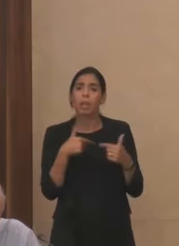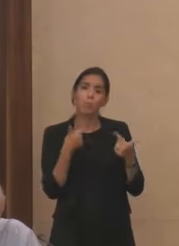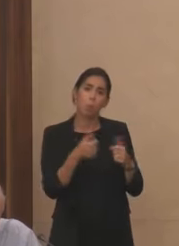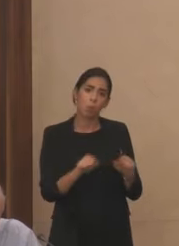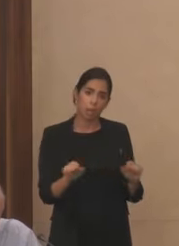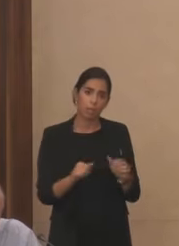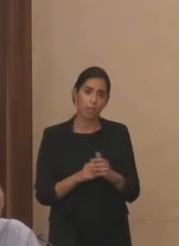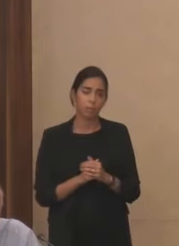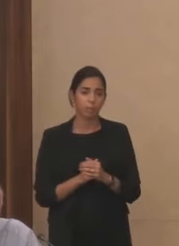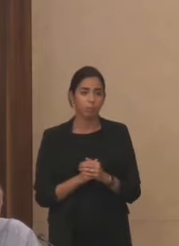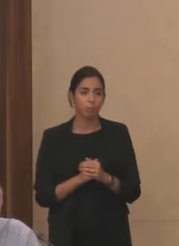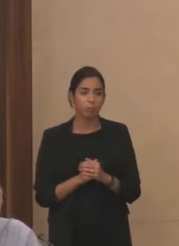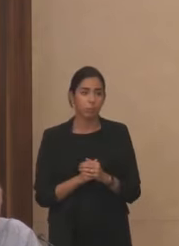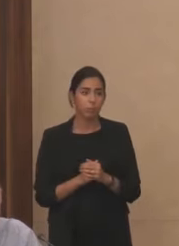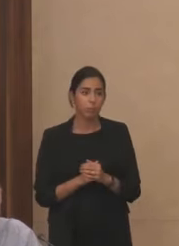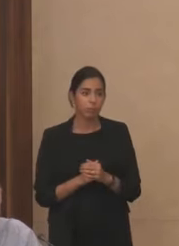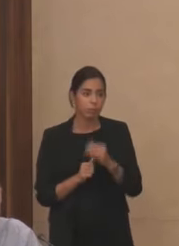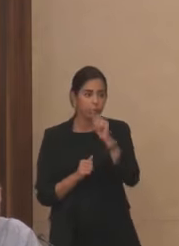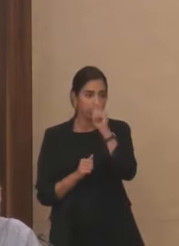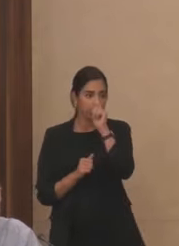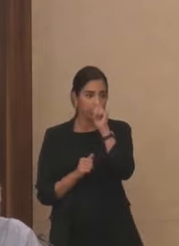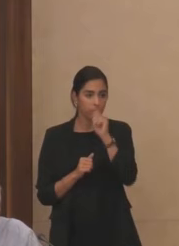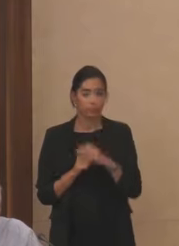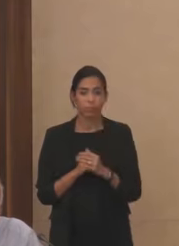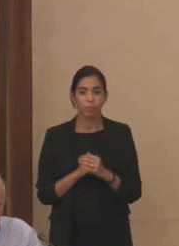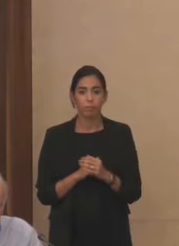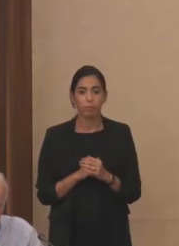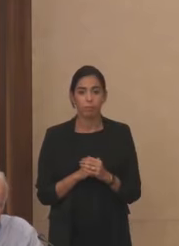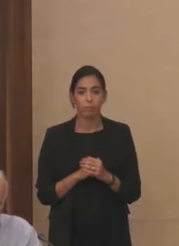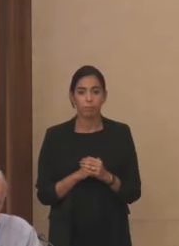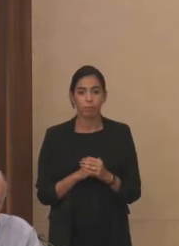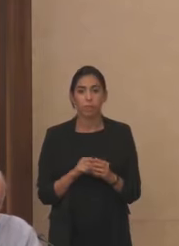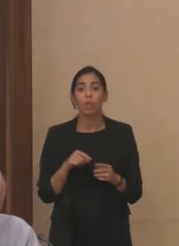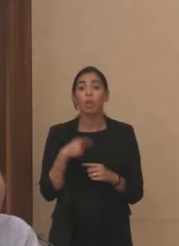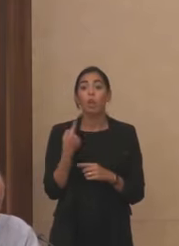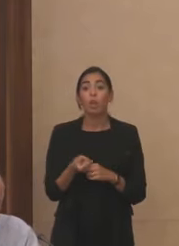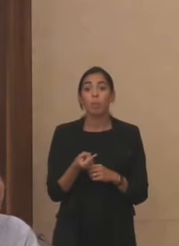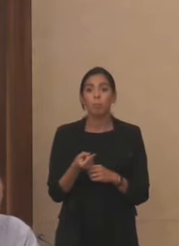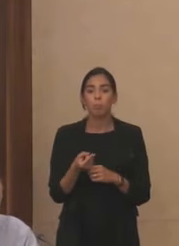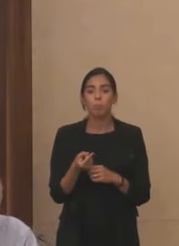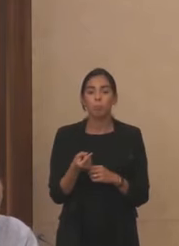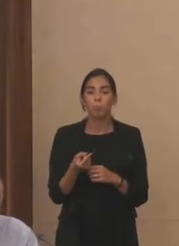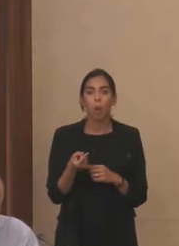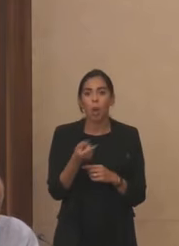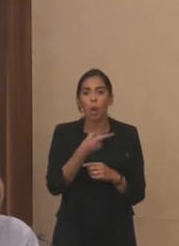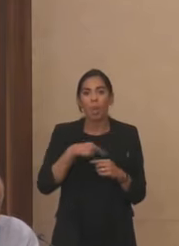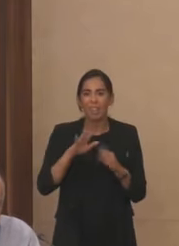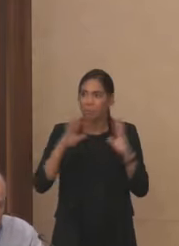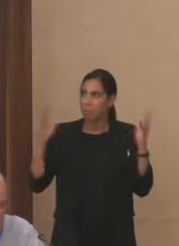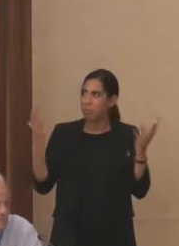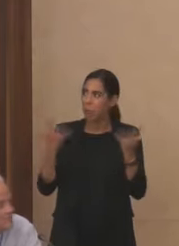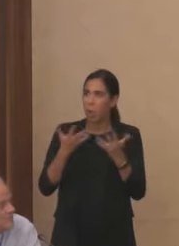Poi con molti collegamenti con il resto del mondo abbiamo insegnato a molti medici del resto del mondo